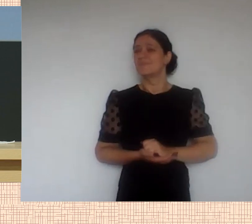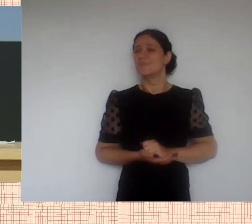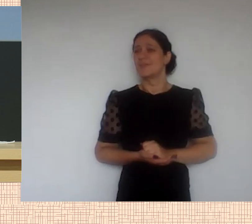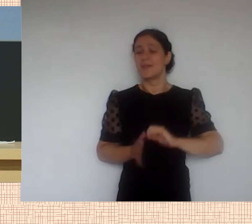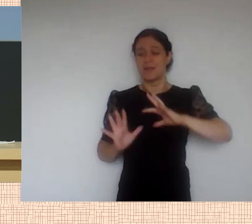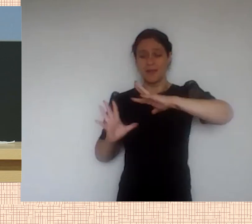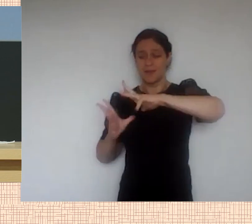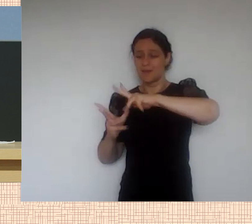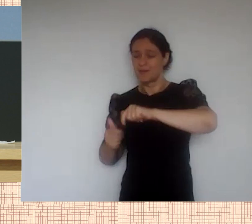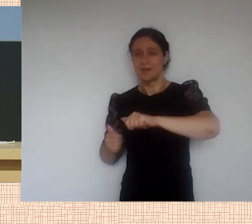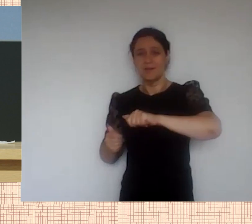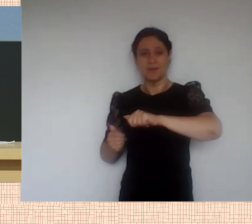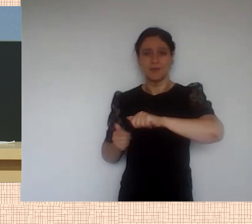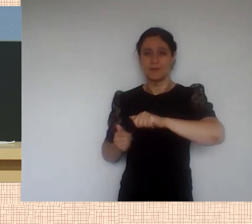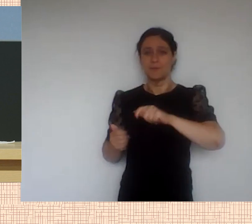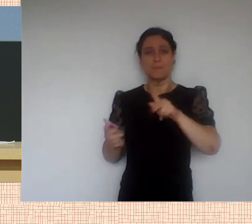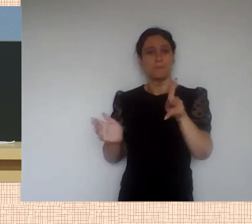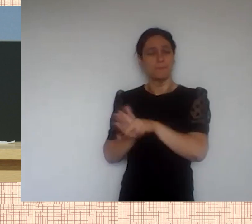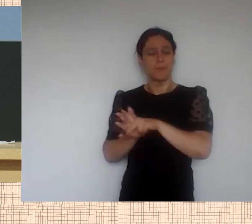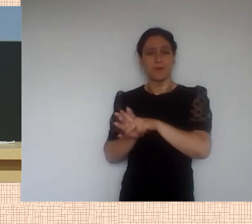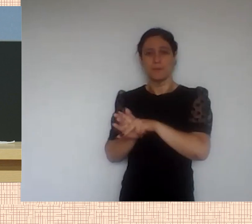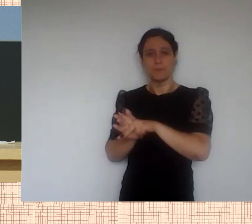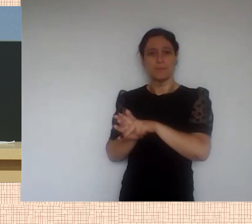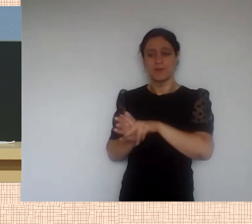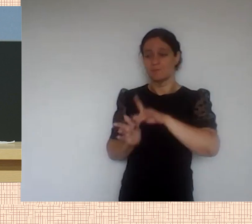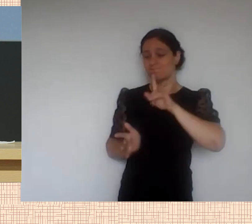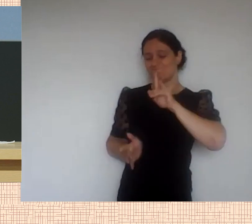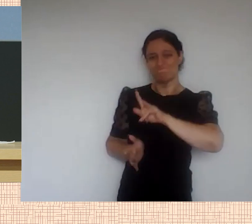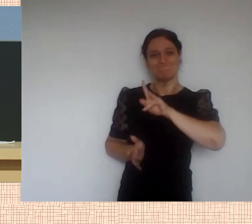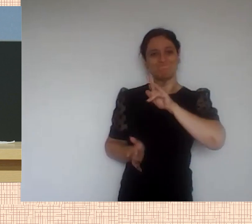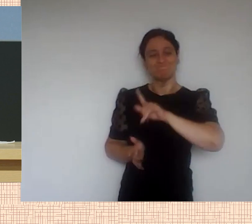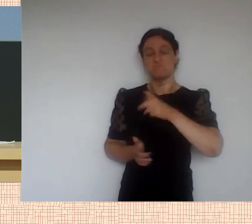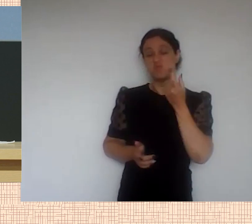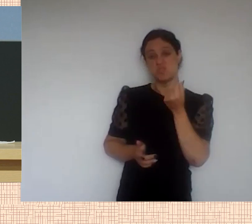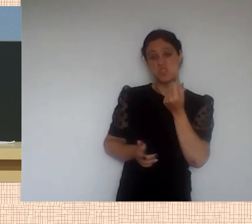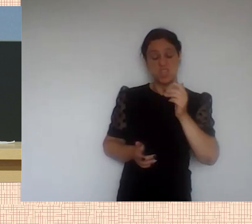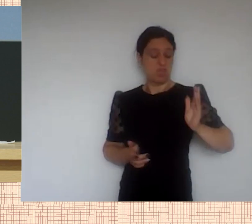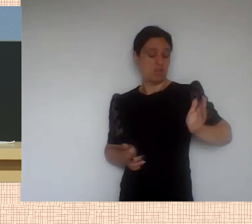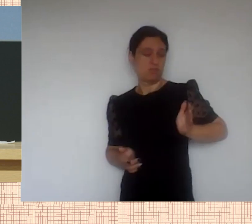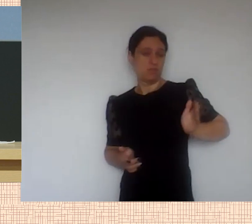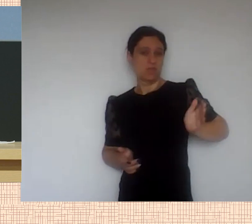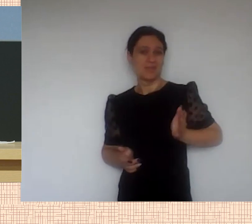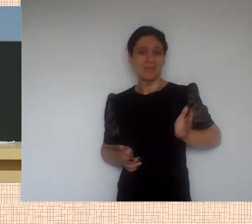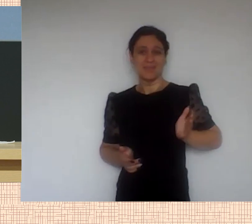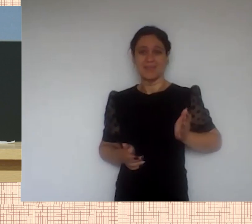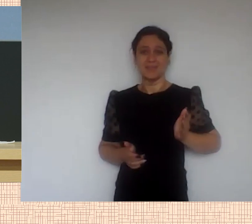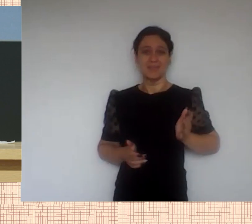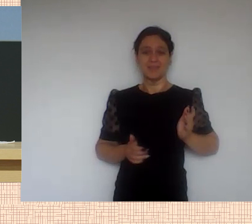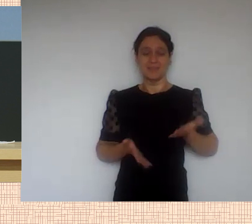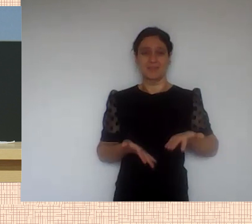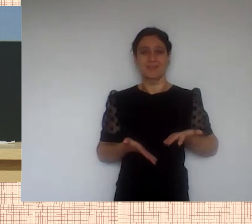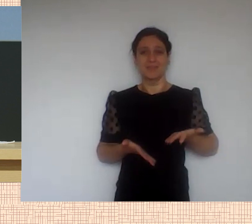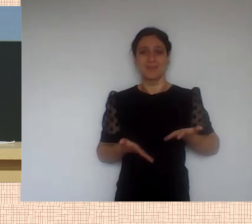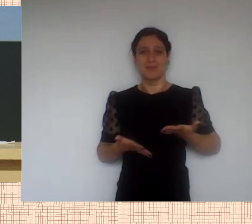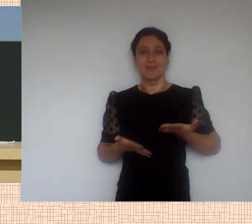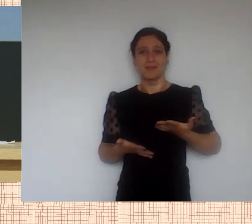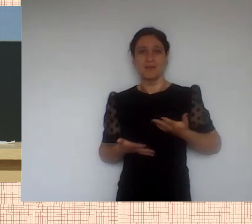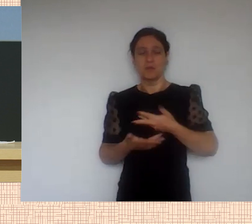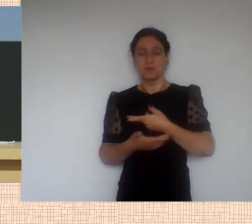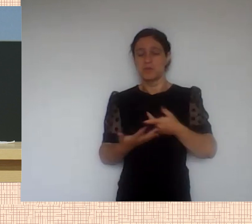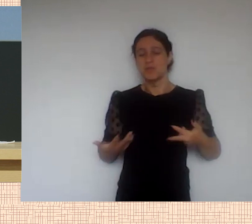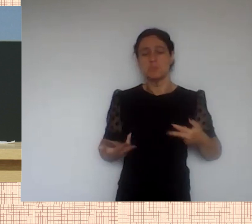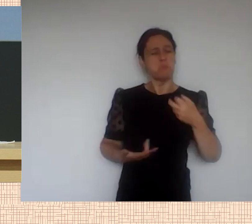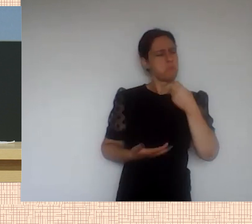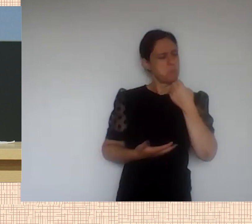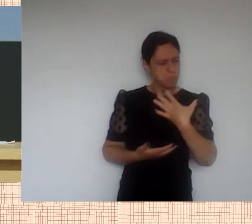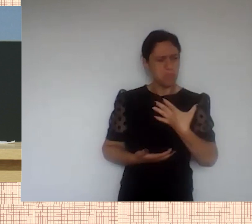ama as coisas do mundo, a moda, né? O dinheiro, a riqueza, né? Tanto